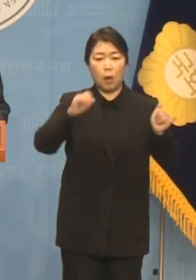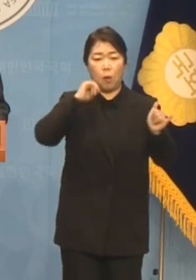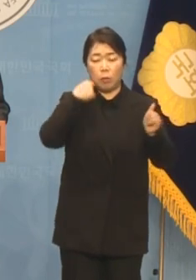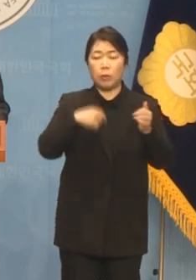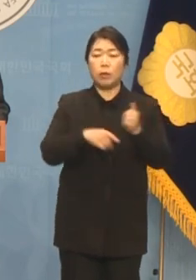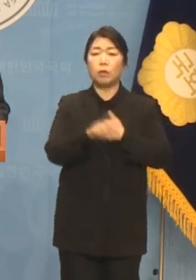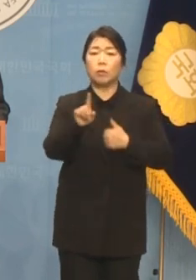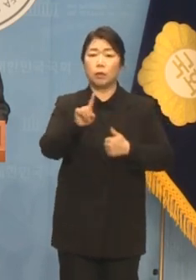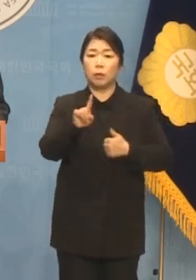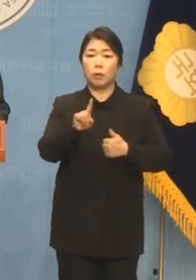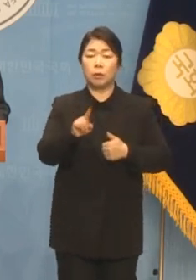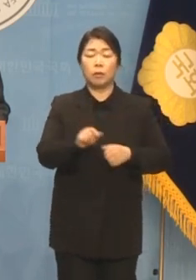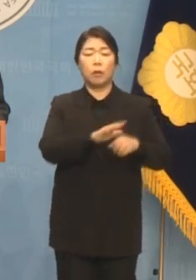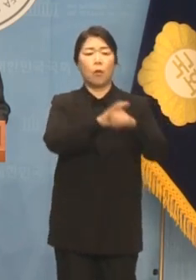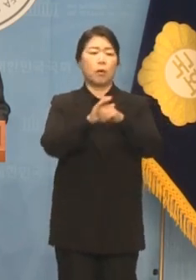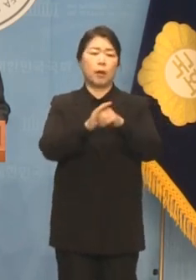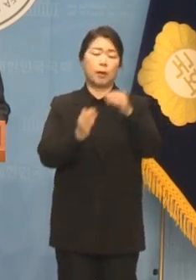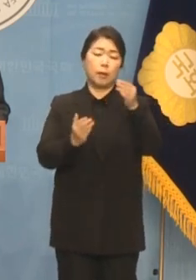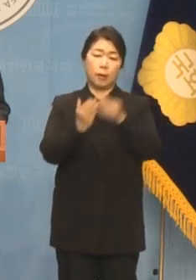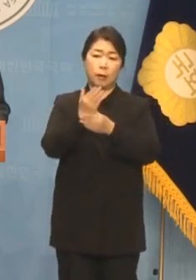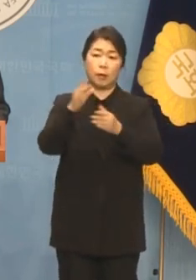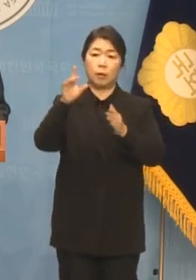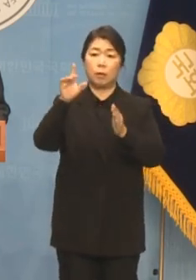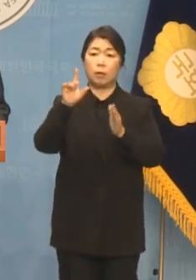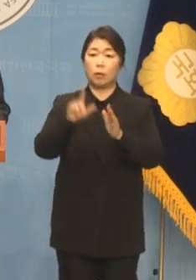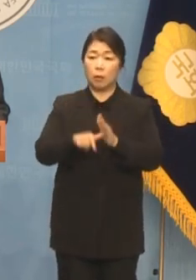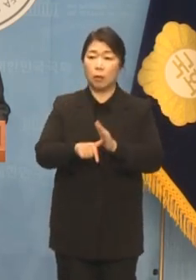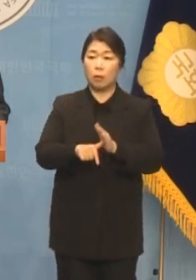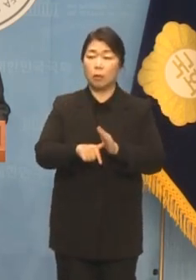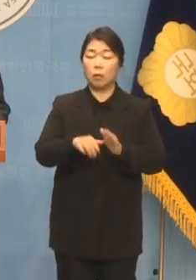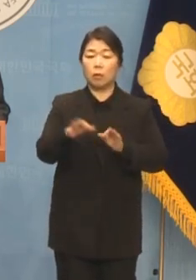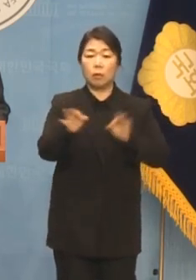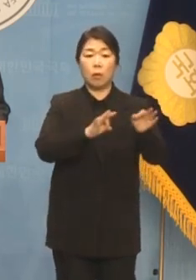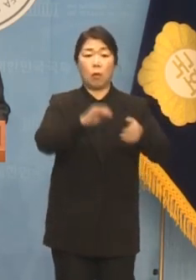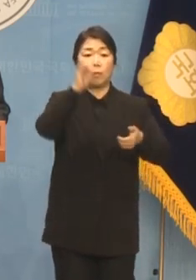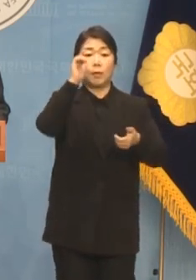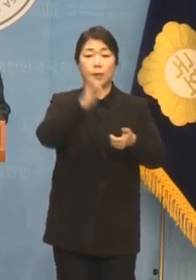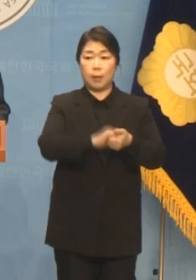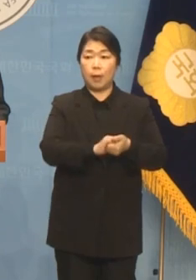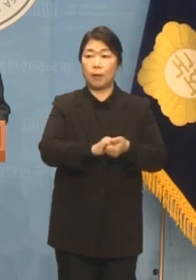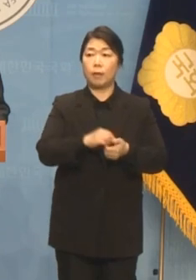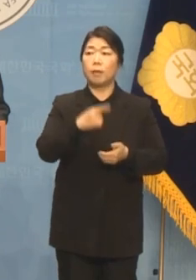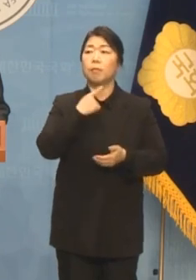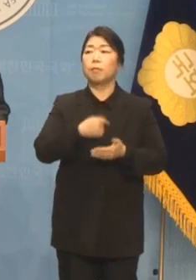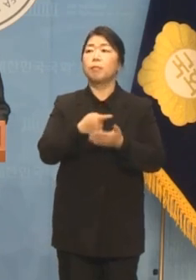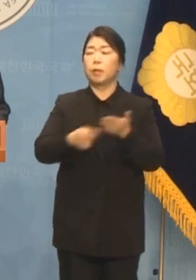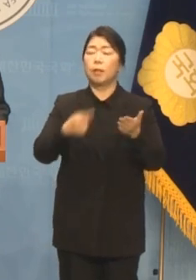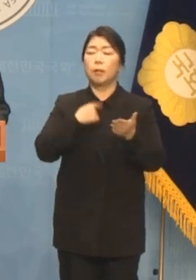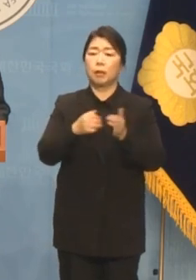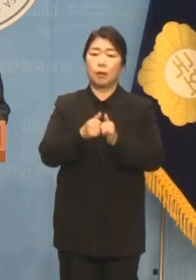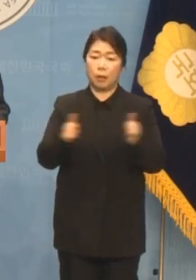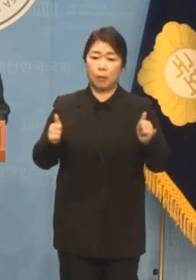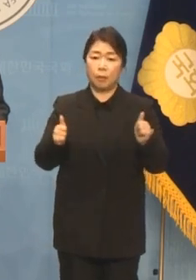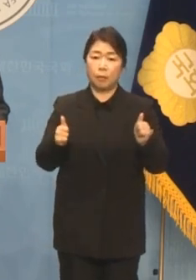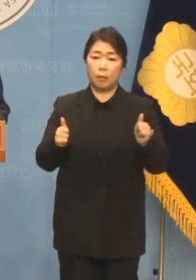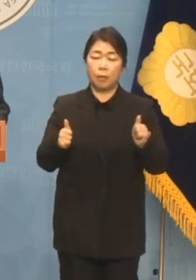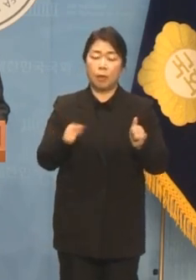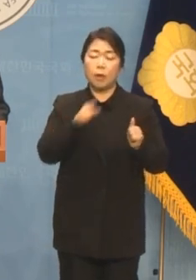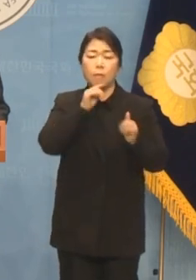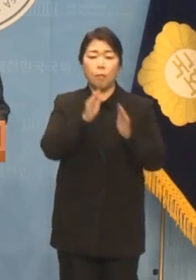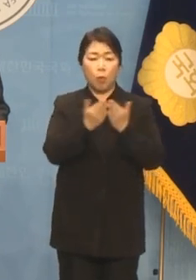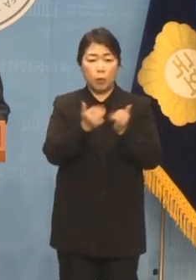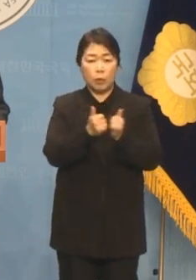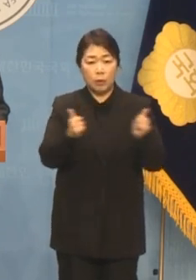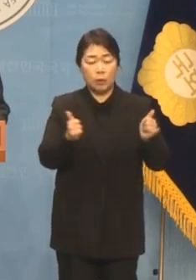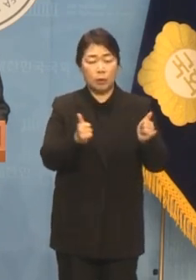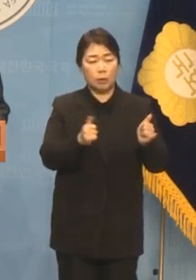이유는 코로나 사태 당시 영업 제안으로 피해를 입은 영업 제안의 당사자들이